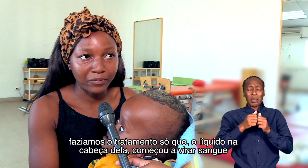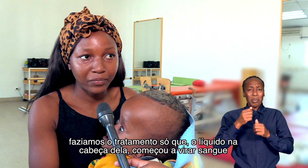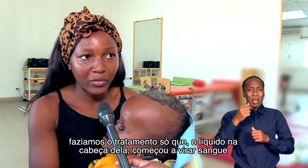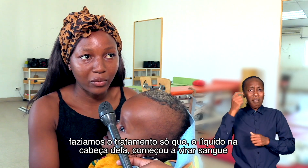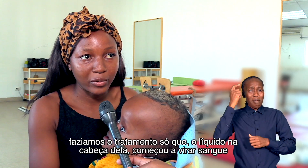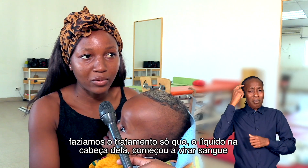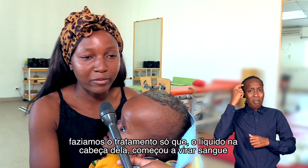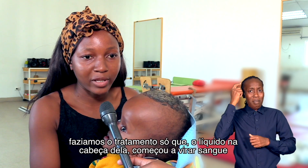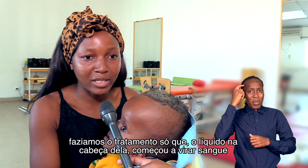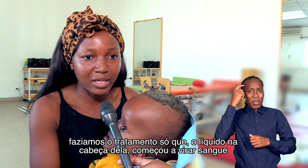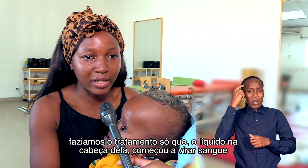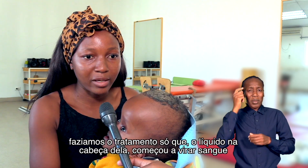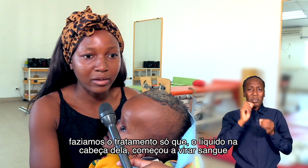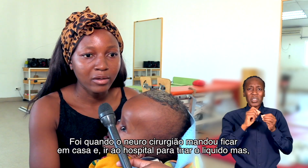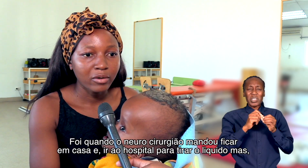sangue.